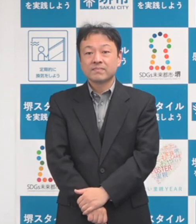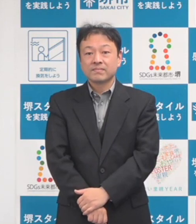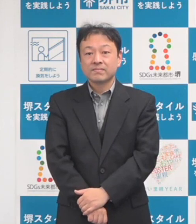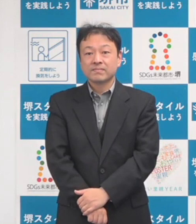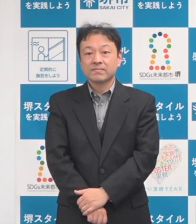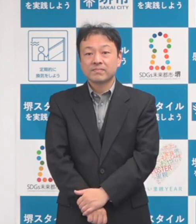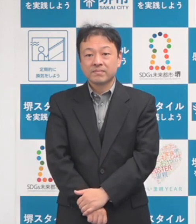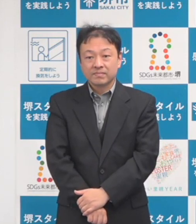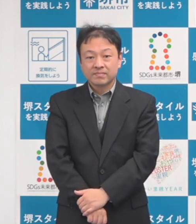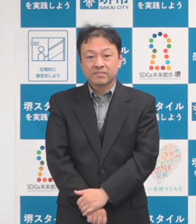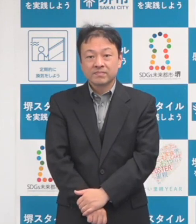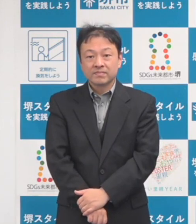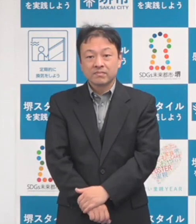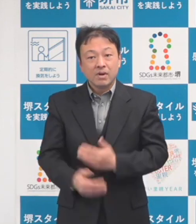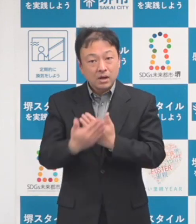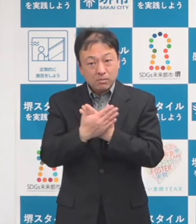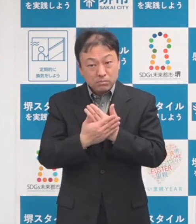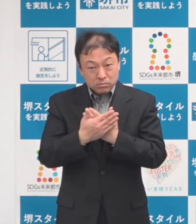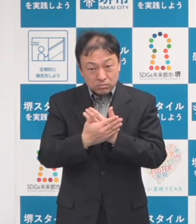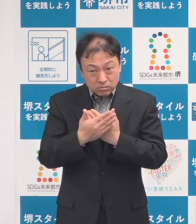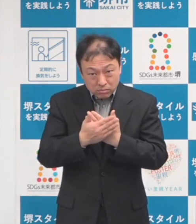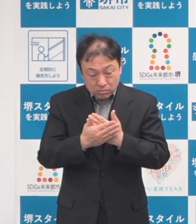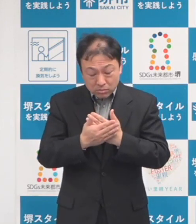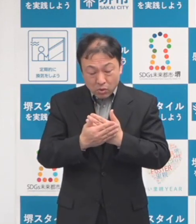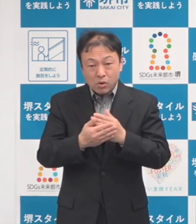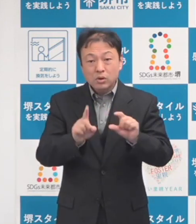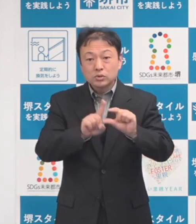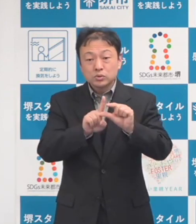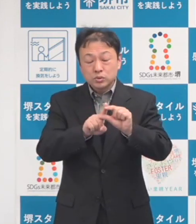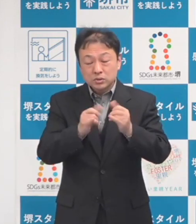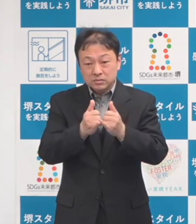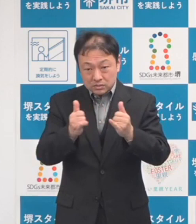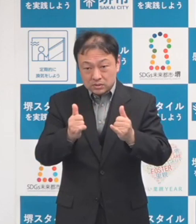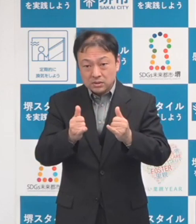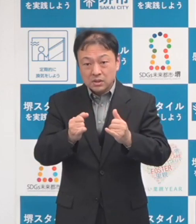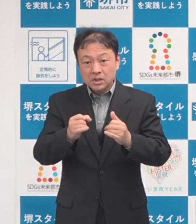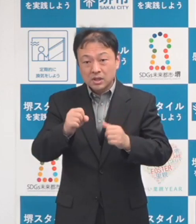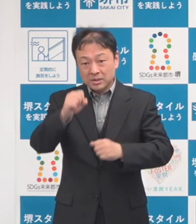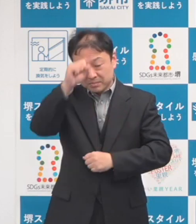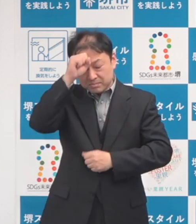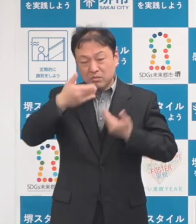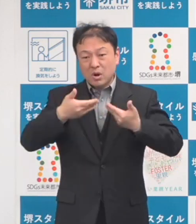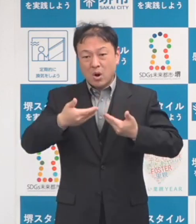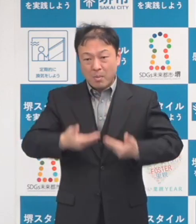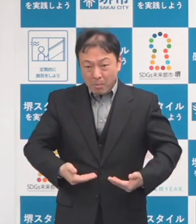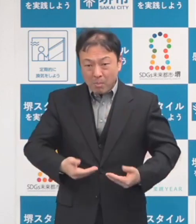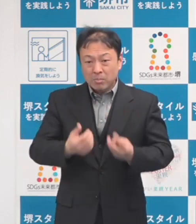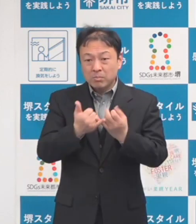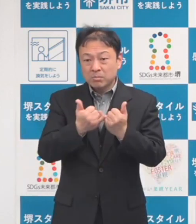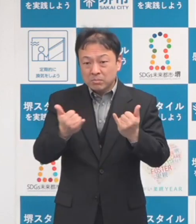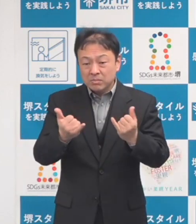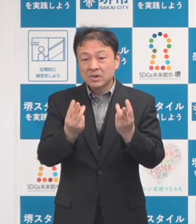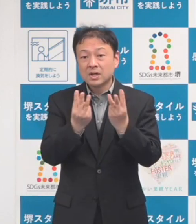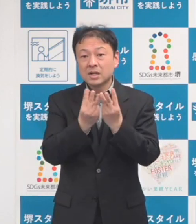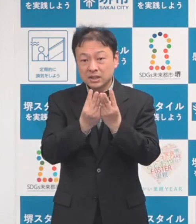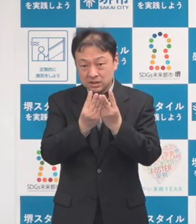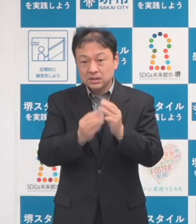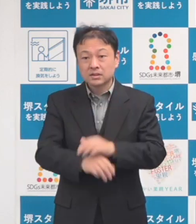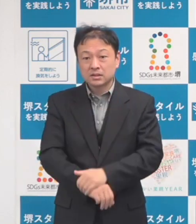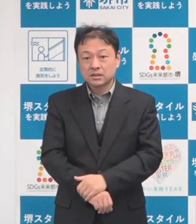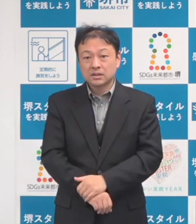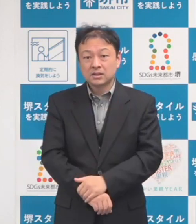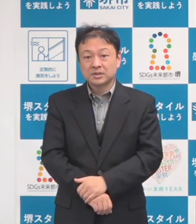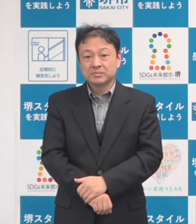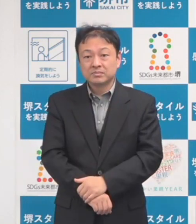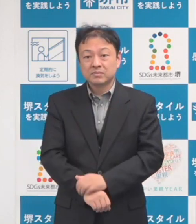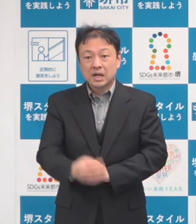療養中の方の情報です。重症者の方、堺市民の方で重症となっておられる方はただいま昨